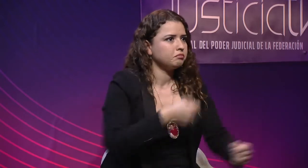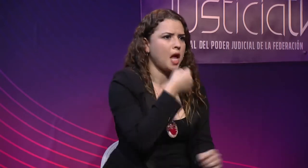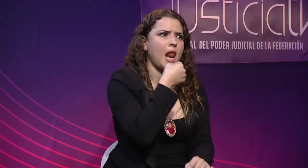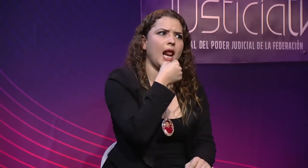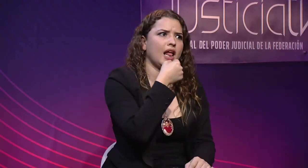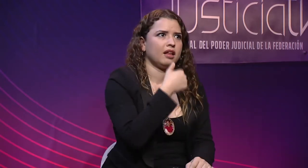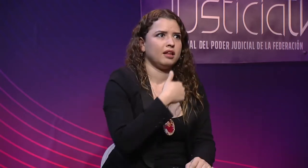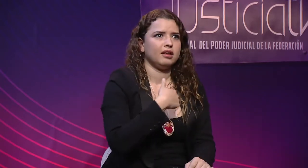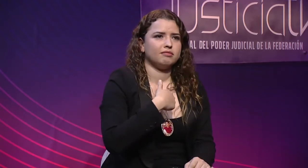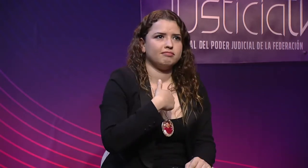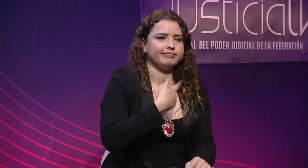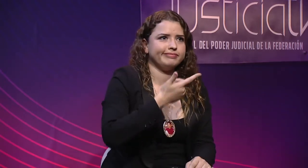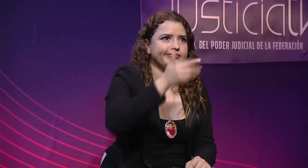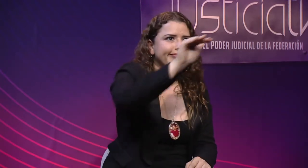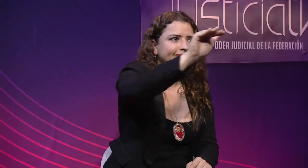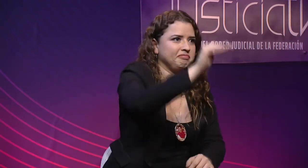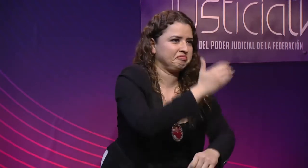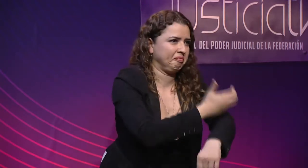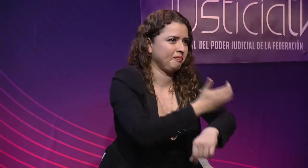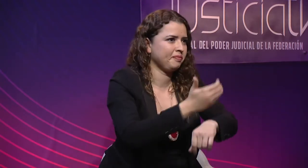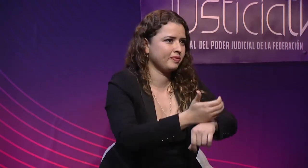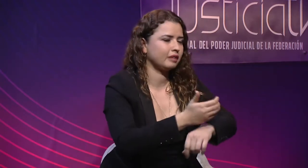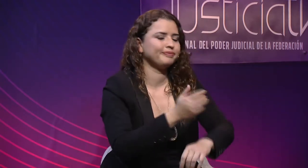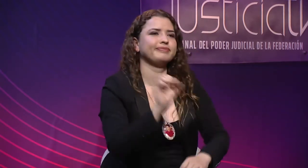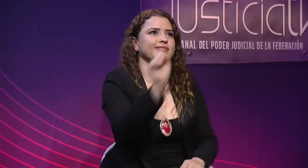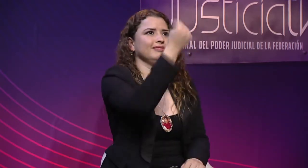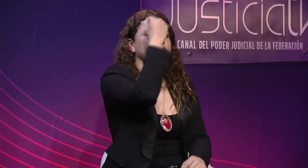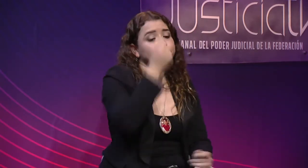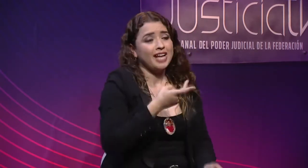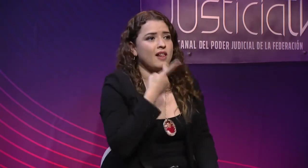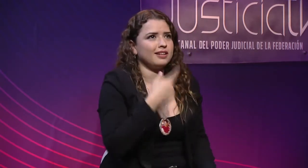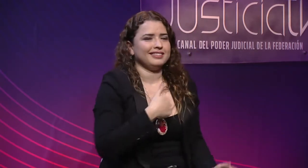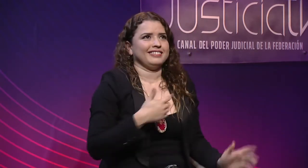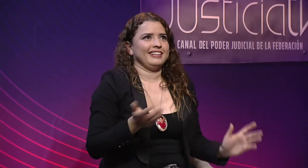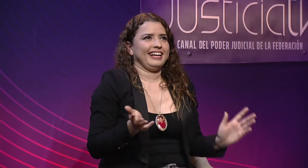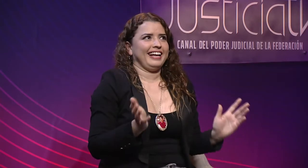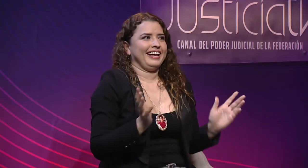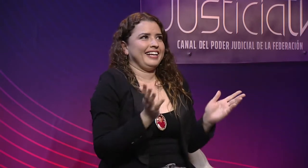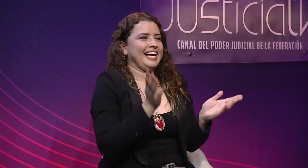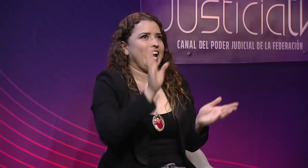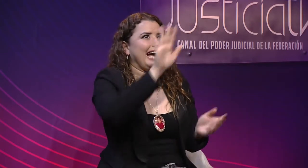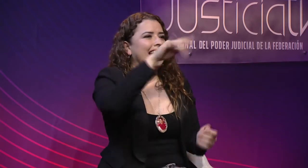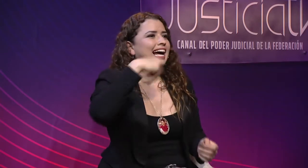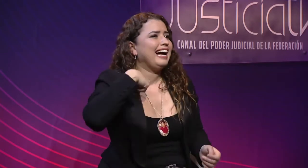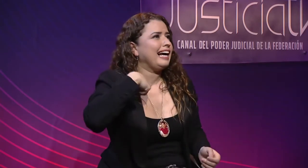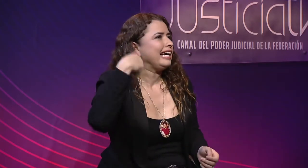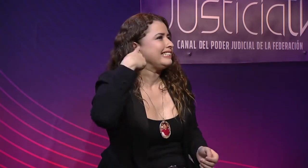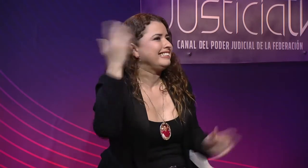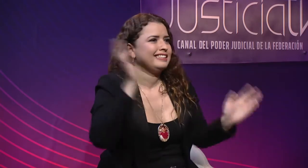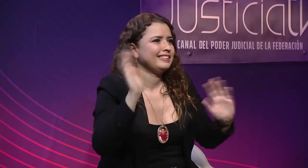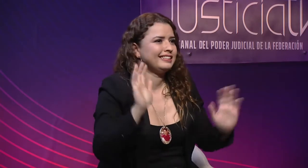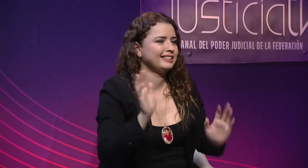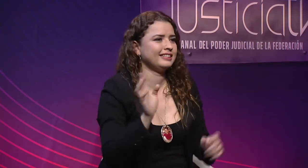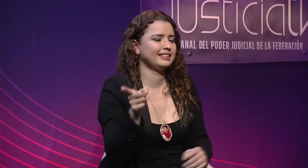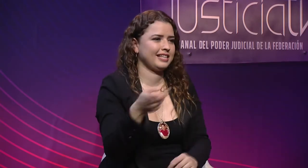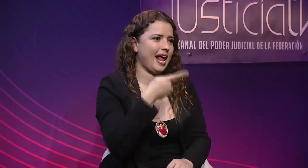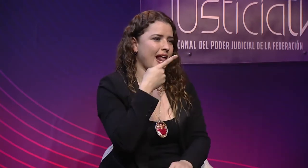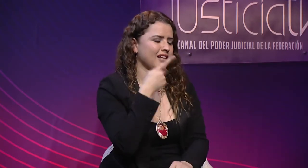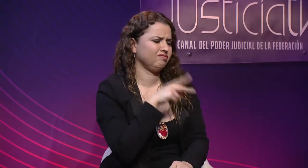¿no? Pero yo decía, ¿pero para dónde voy, no? Y ya un compañero se voltea y me dice, le digo, soy sorda,